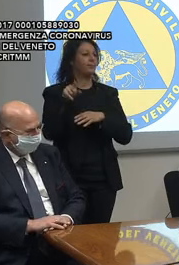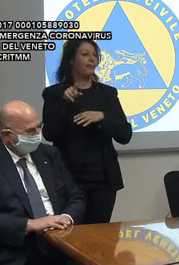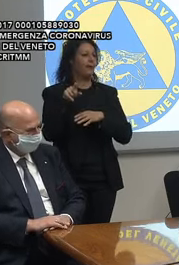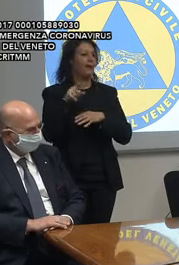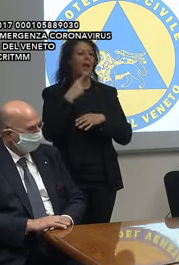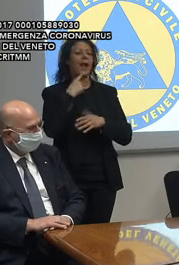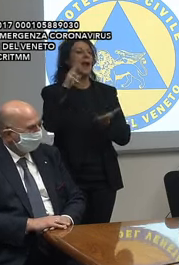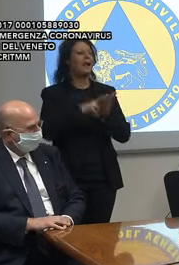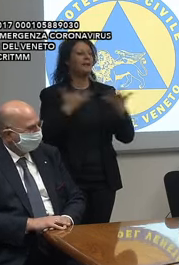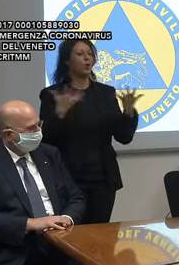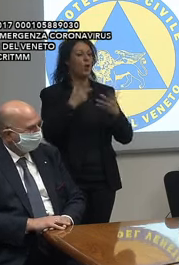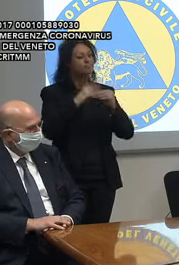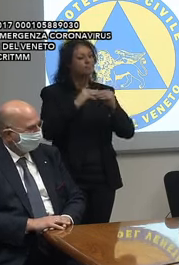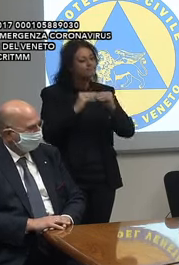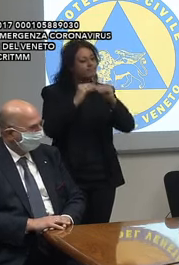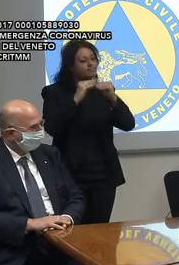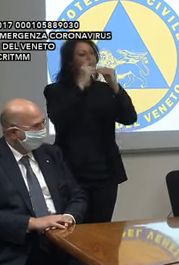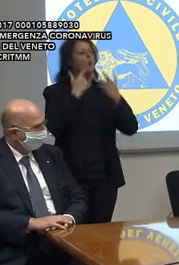8 anni.